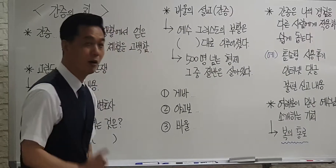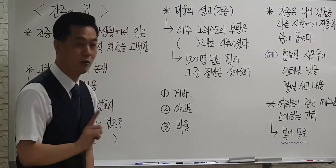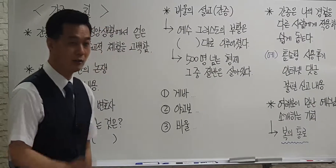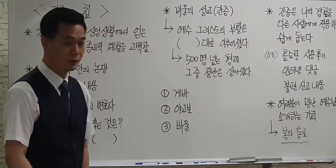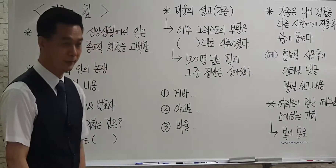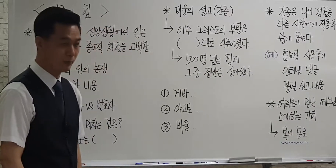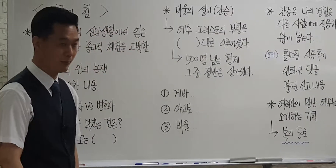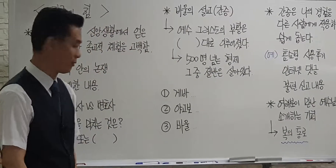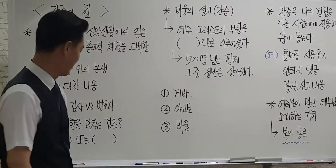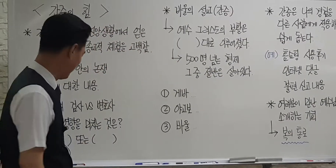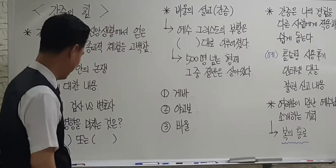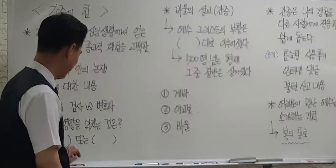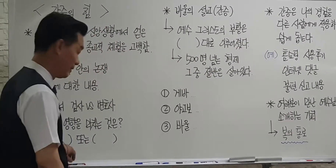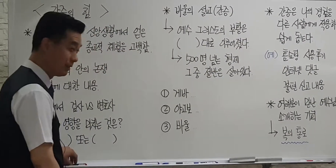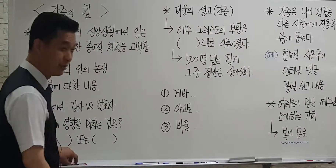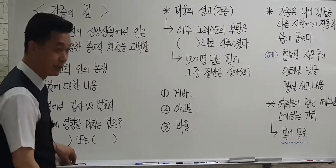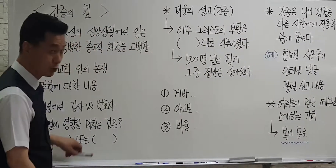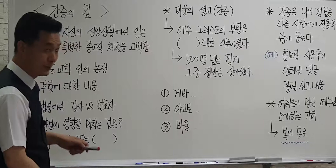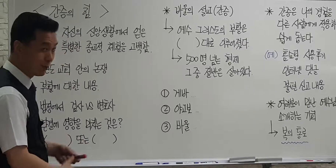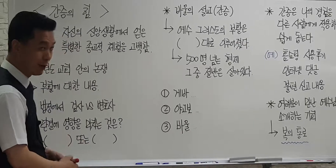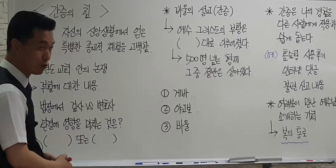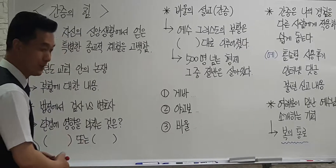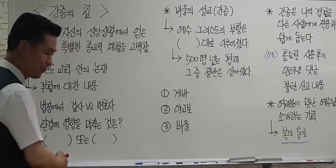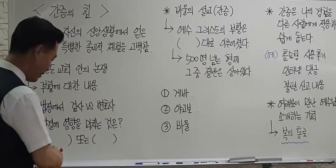뭐라고요? 네, 그 축심이 준비